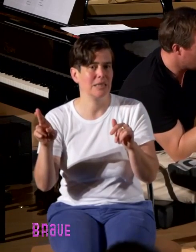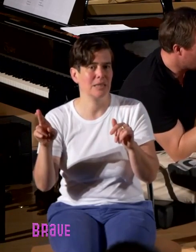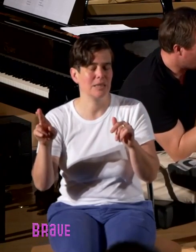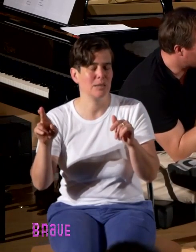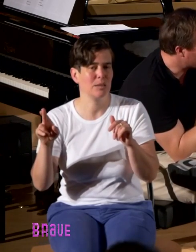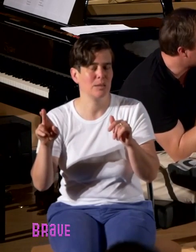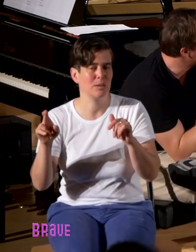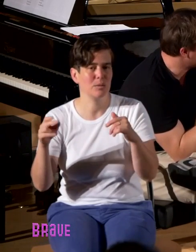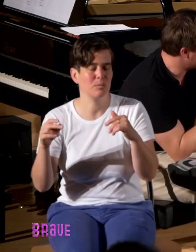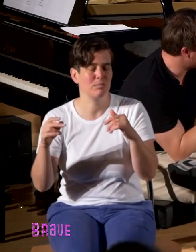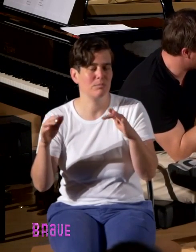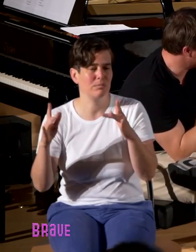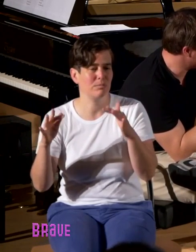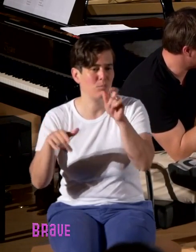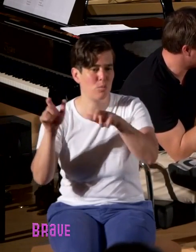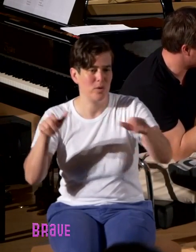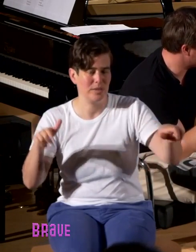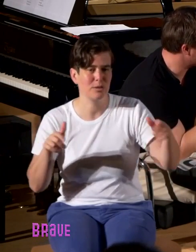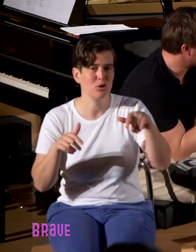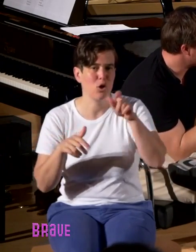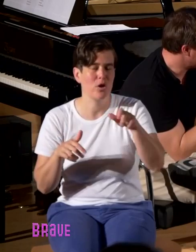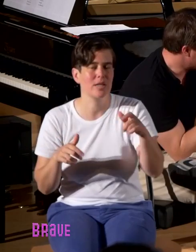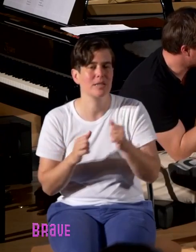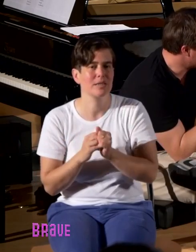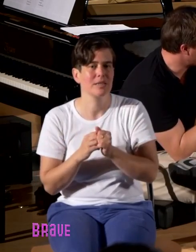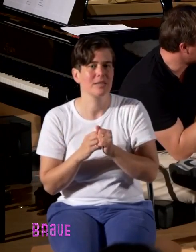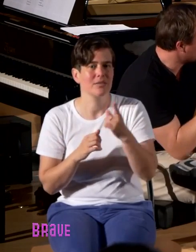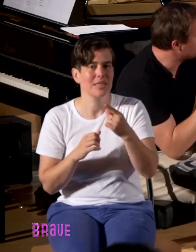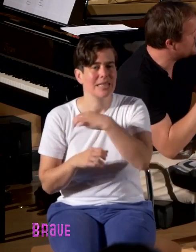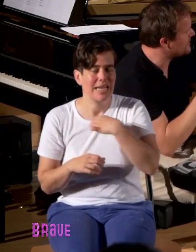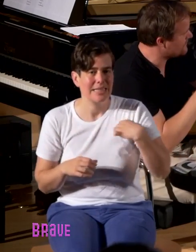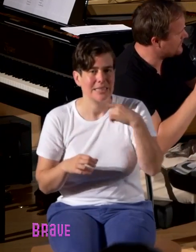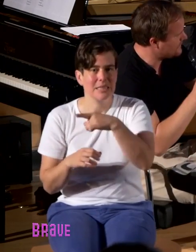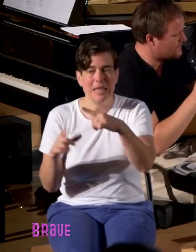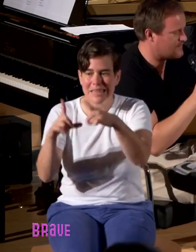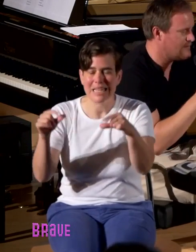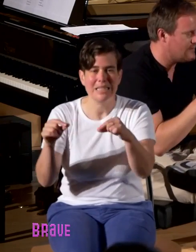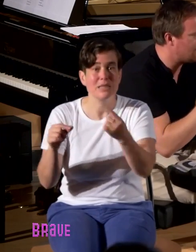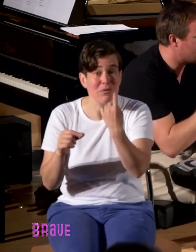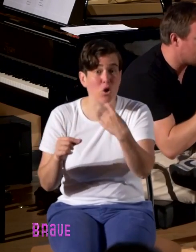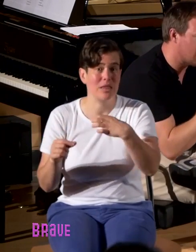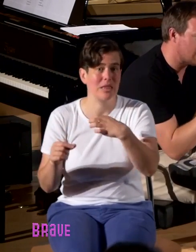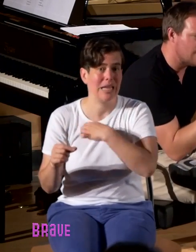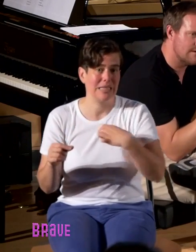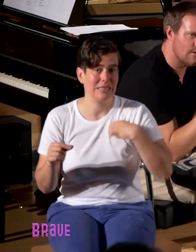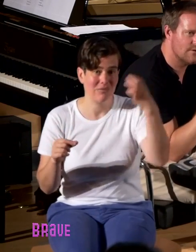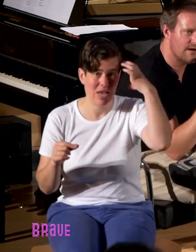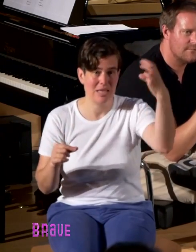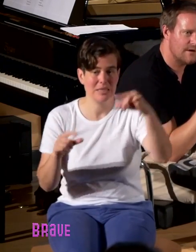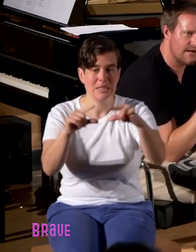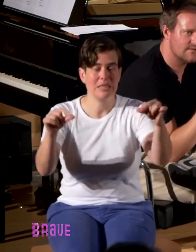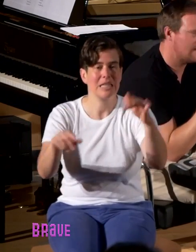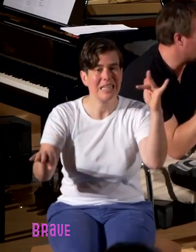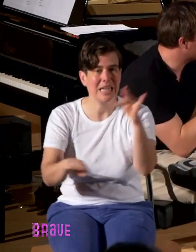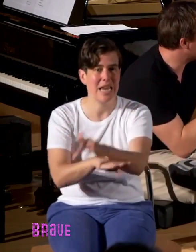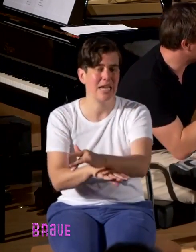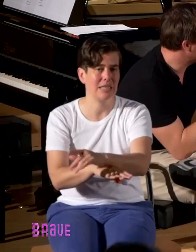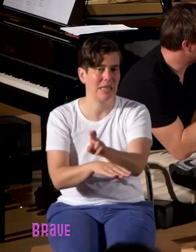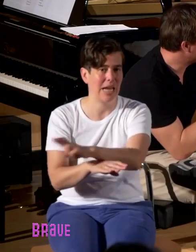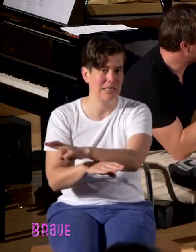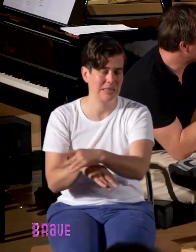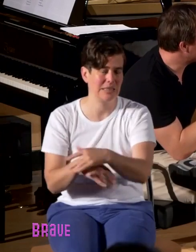Tendenzen. Und das, finde ich, ist eben viel wichtiger. In Dresden dann? Ja, Tickets der Dresdner. Weil es ist immer, das möchte ich auch immer mal auf ganz klar